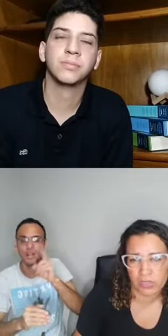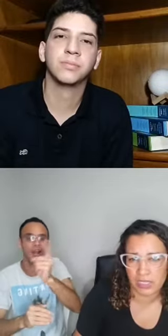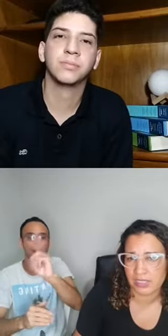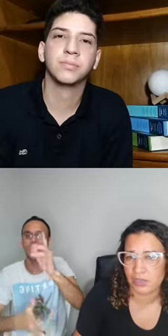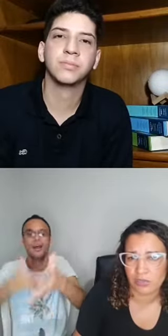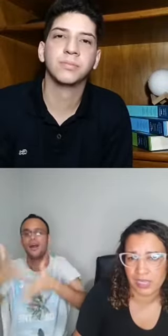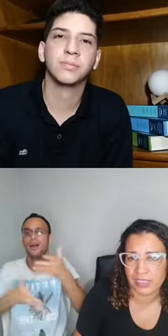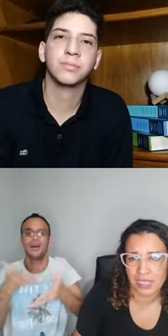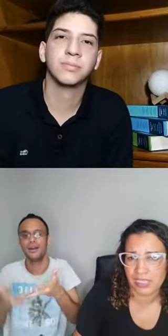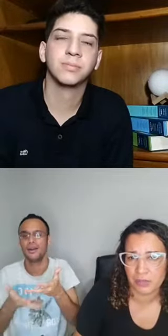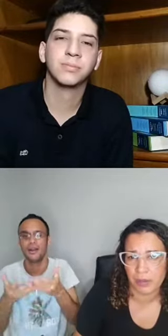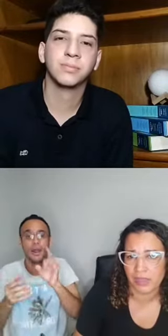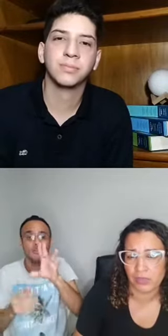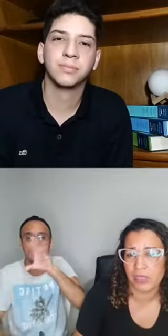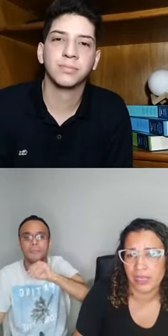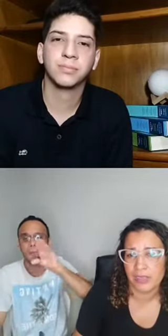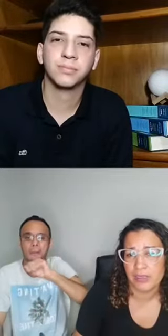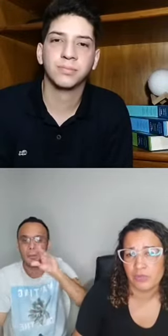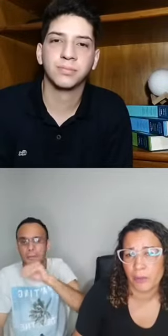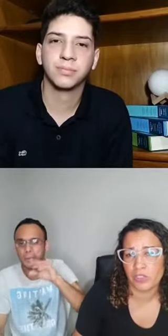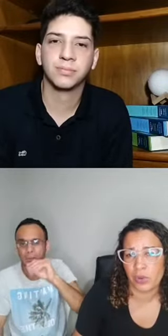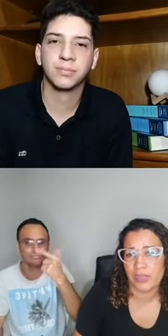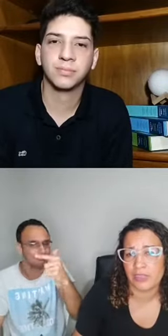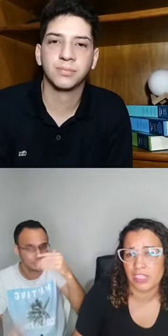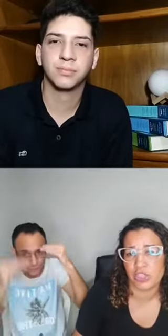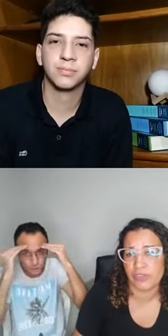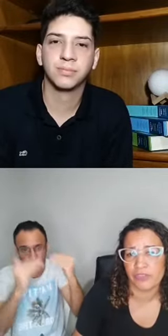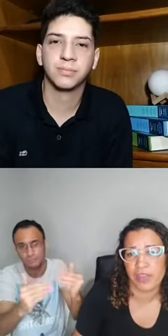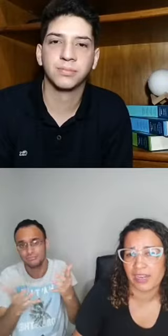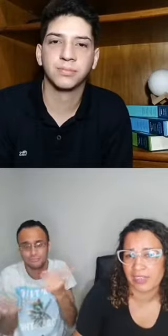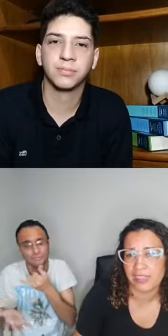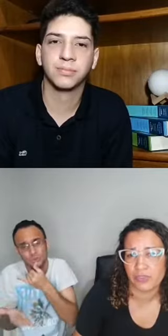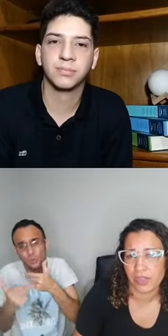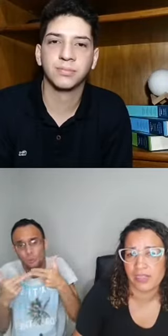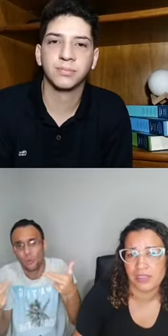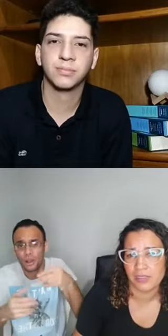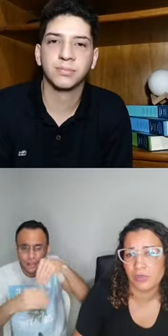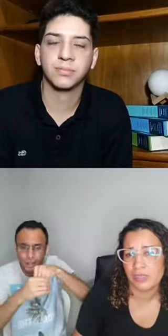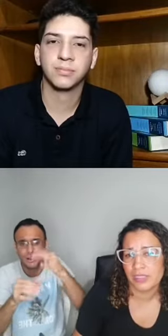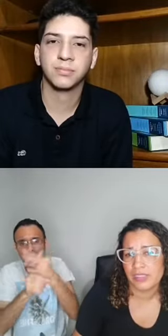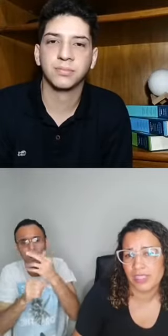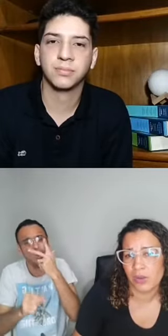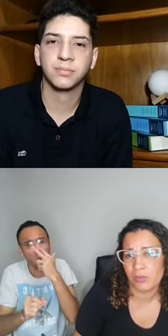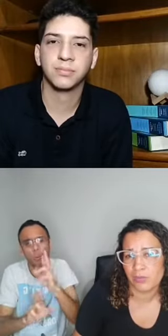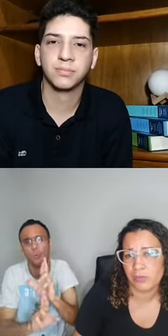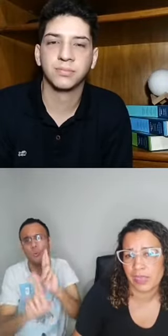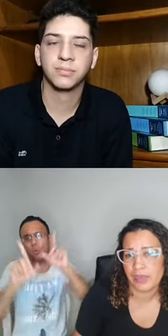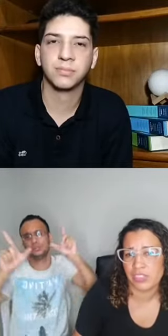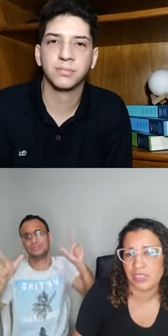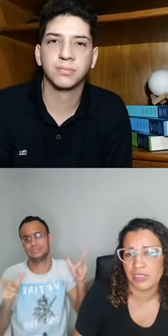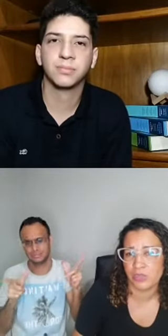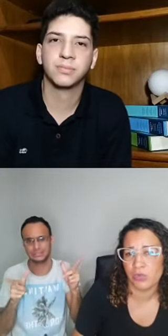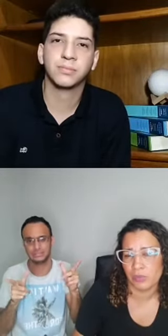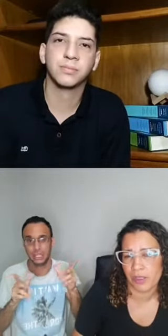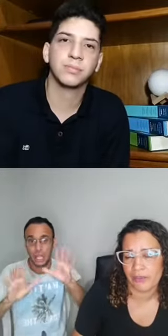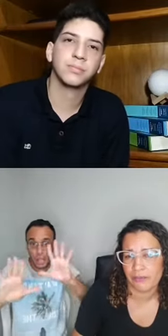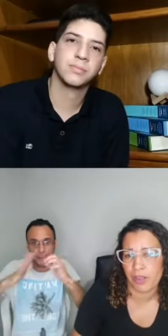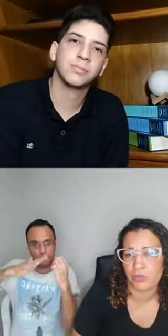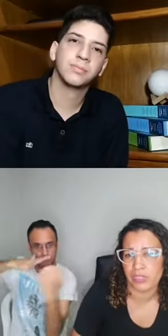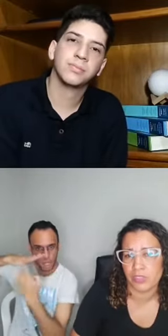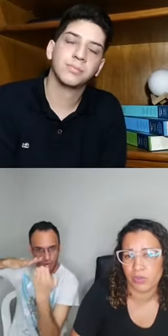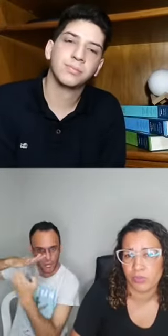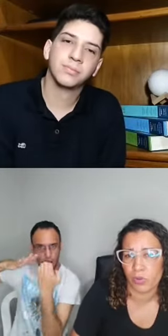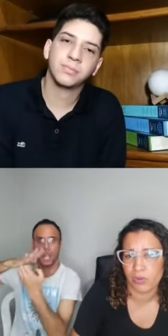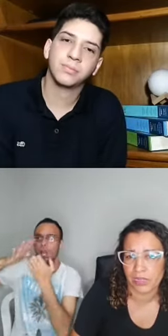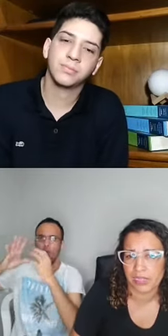essa consciência, não tem esse respeito, né? Somente com a língua de sinais, só fica falando, falando. Então, né? Acho que isso